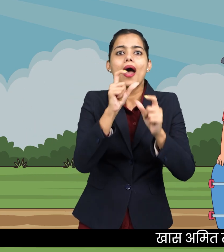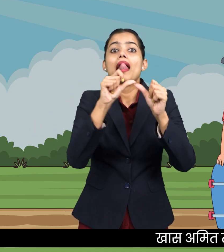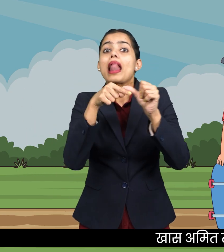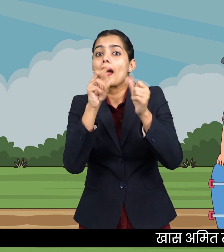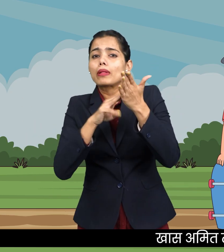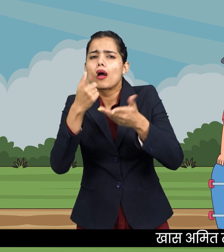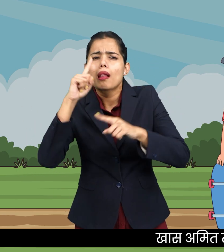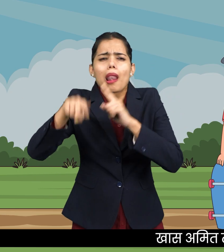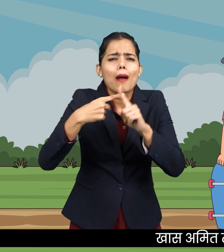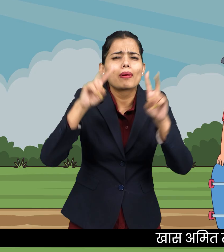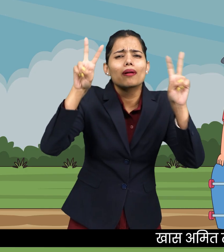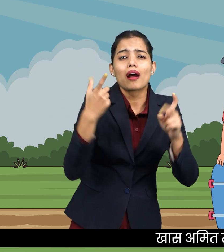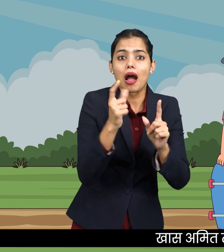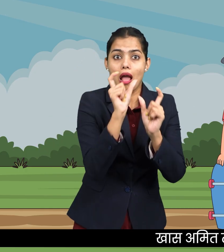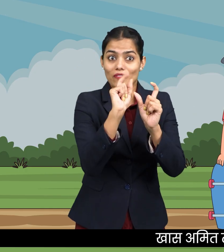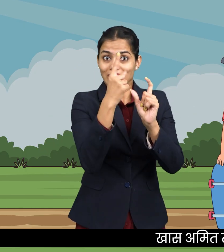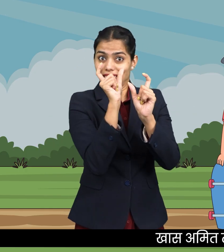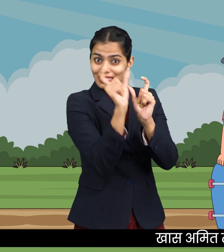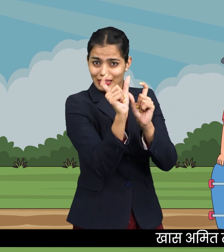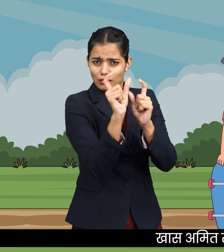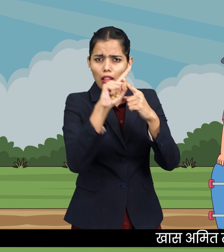खास अमित तुमच्या मित्रांसोबत